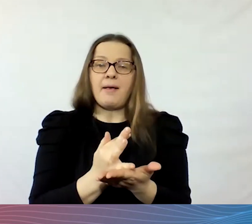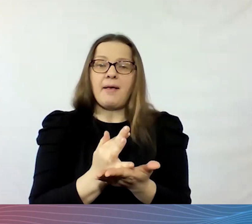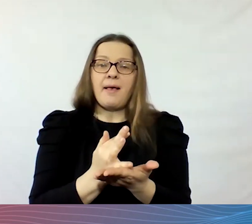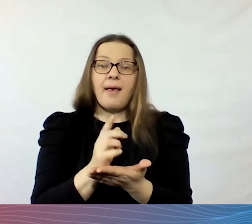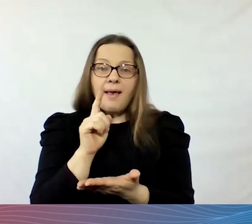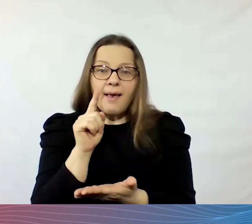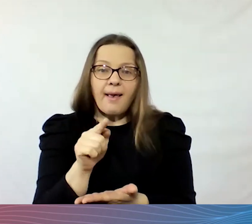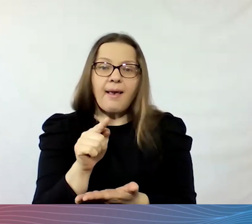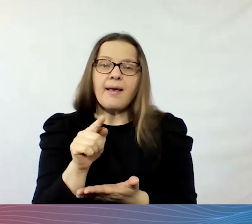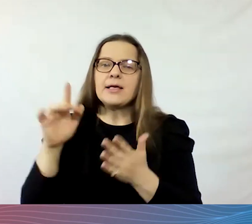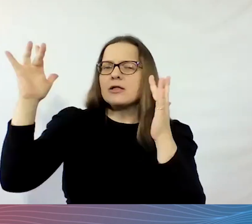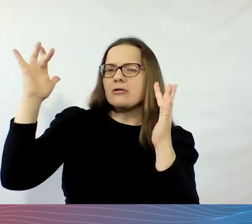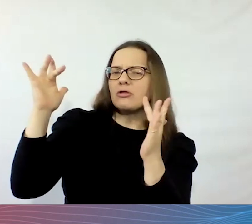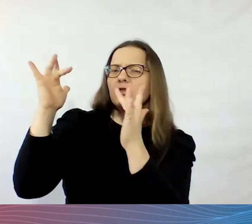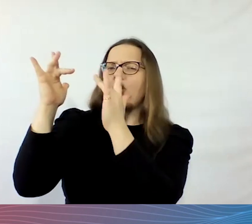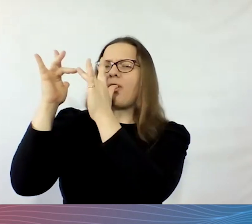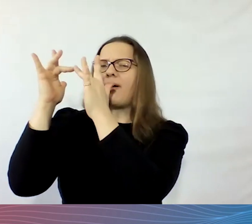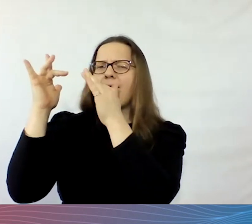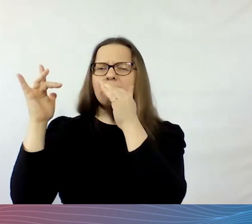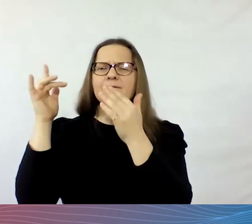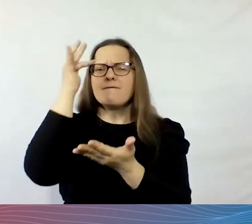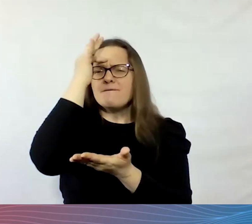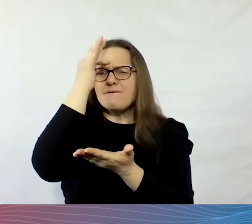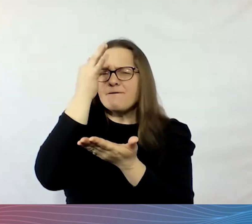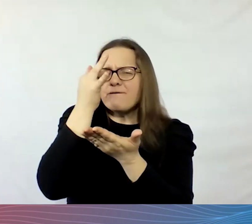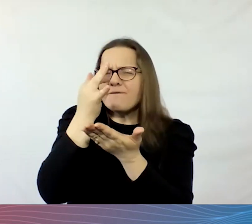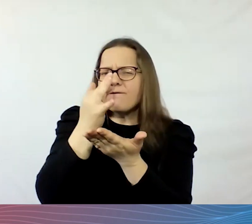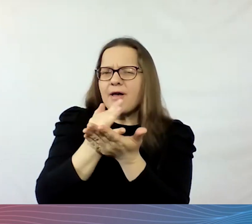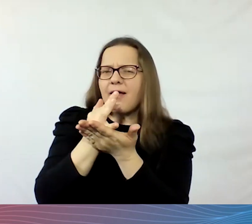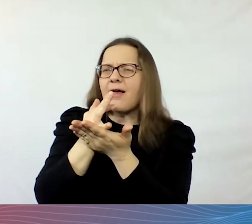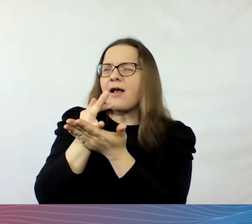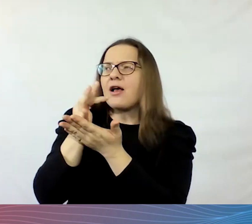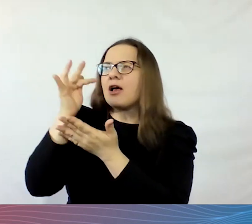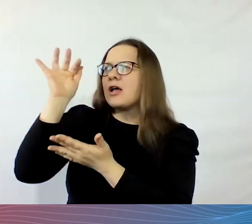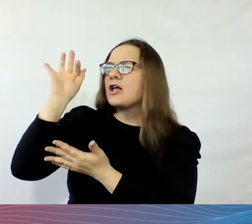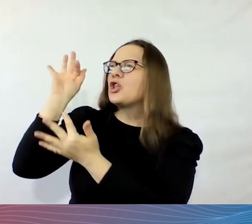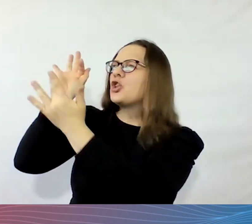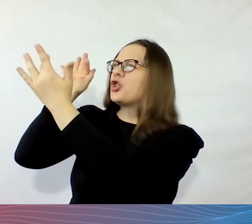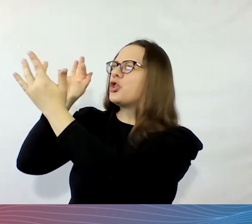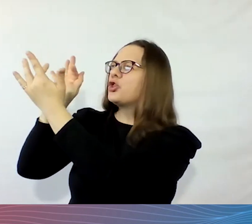Mas a fé não vem de uma forma vazia. A fé vem pelo ouvir da palavra.